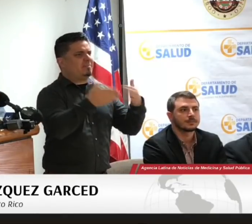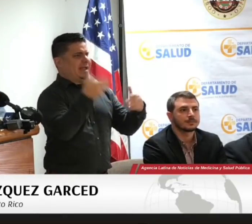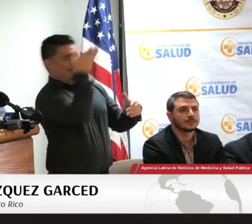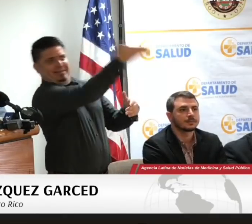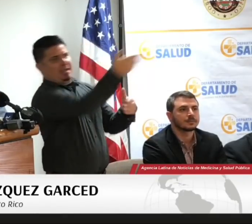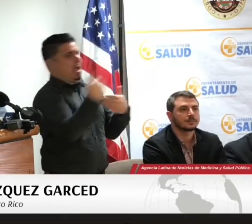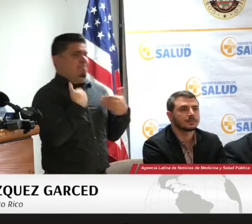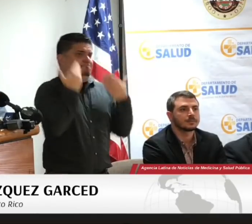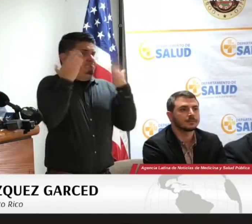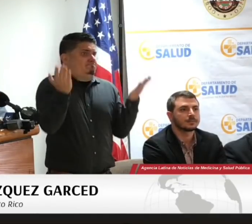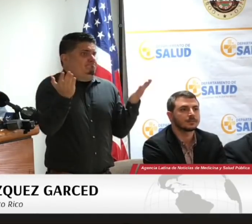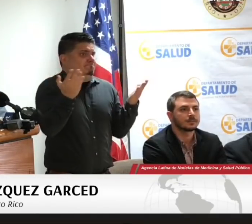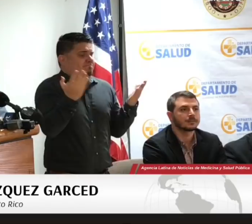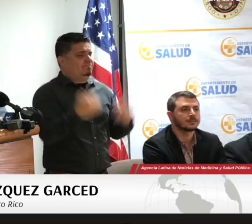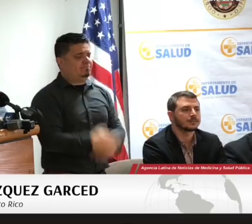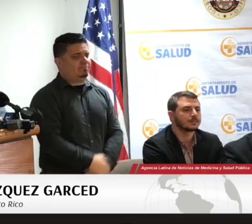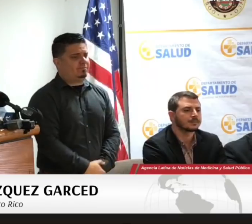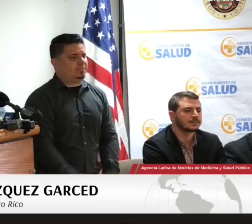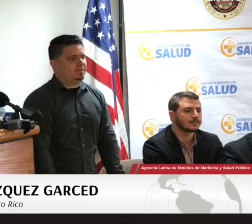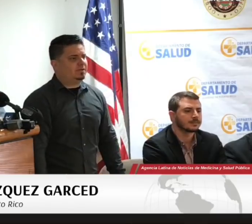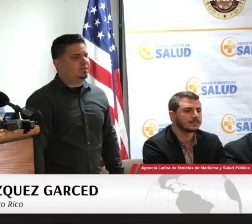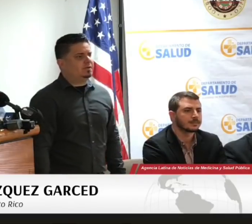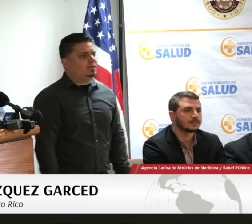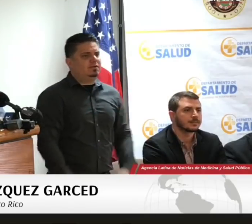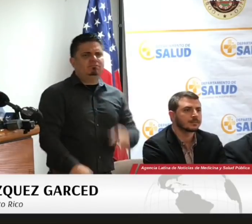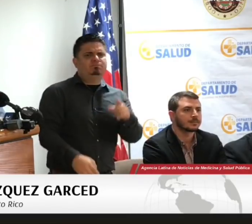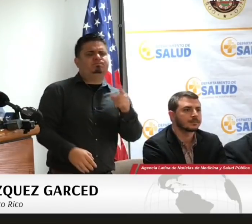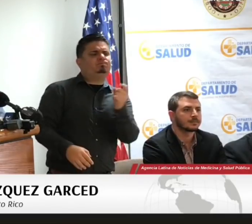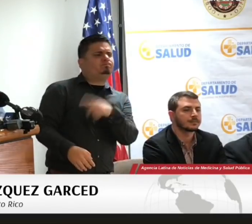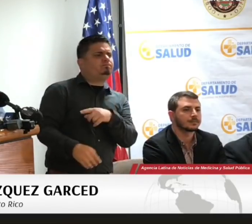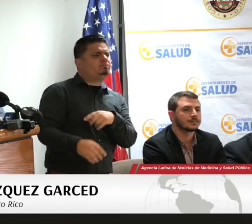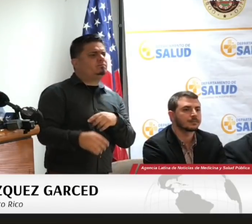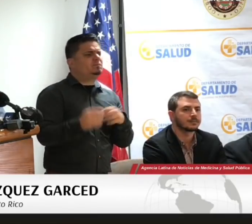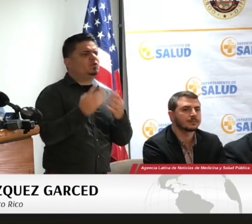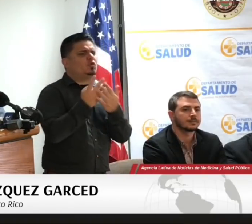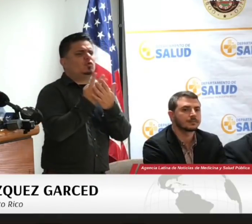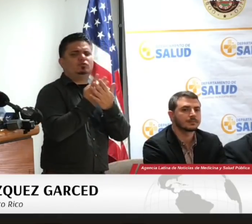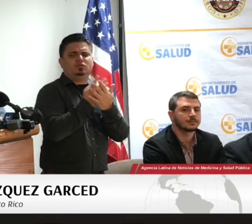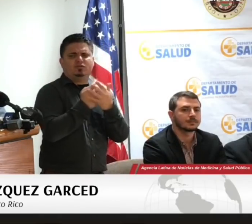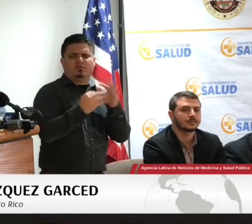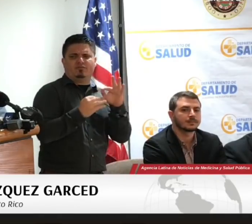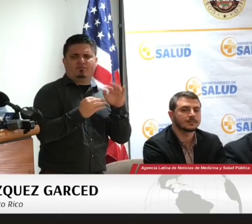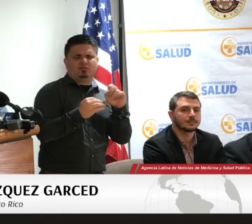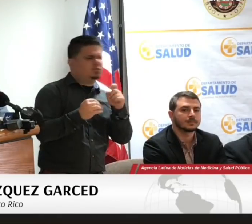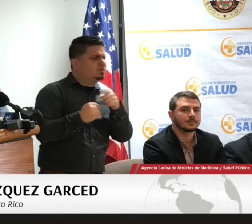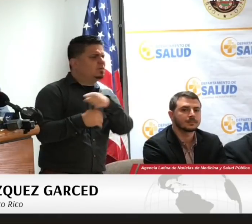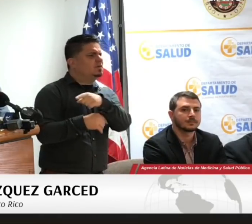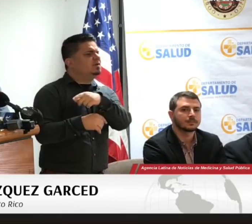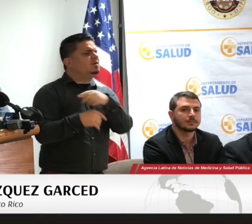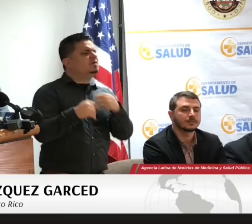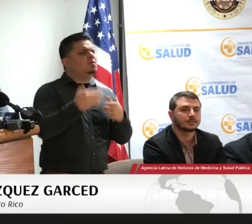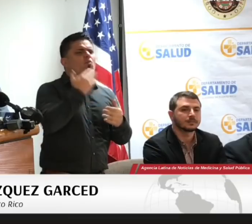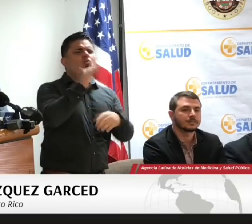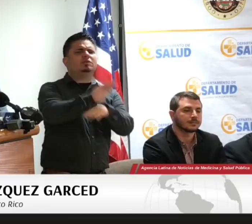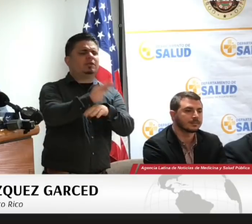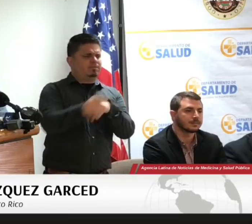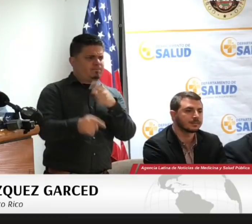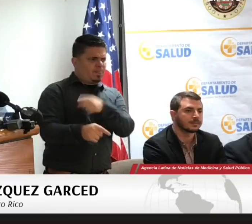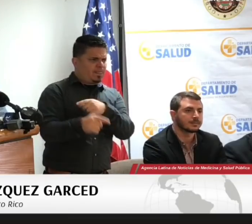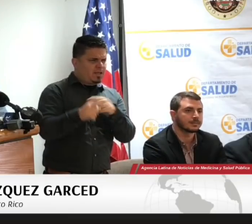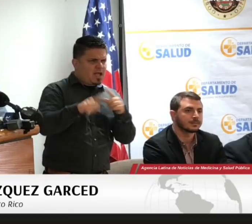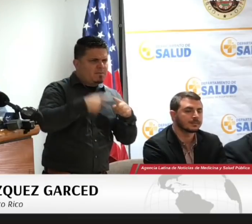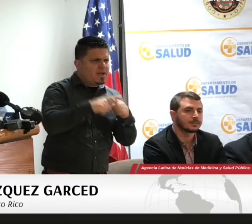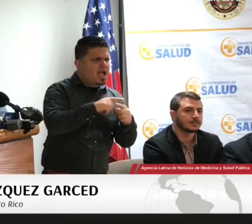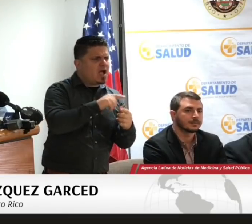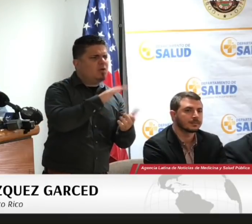Foro Noticioso. Buenas tardes, gobernadora. Buenas tardes. Usted ha hablado de actividades de la escuela, de